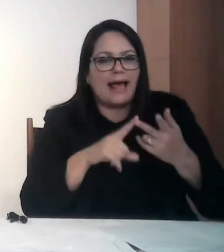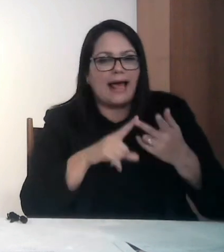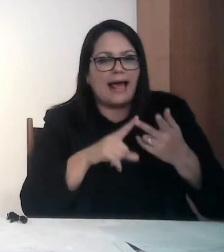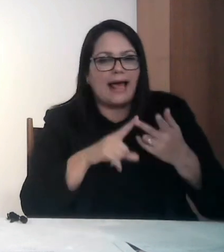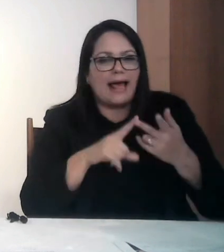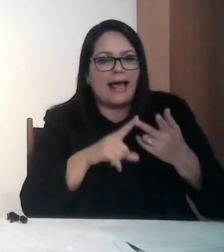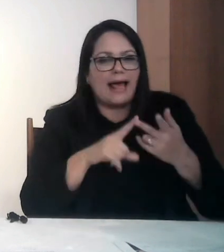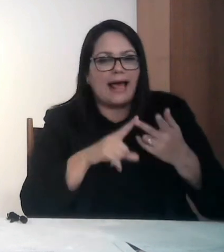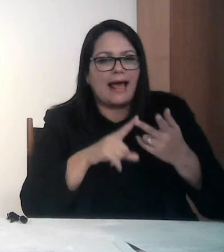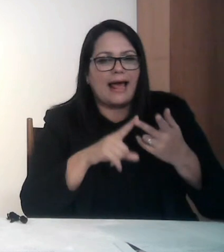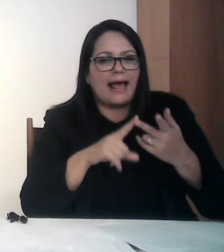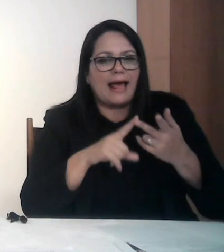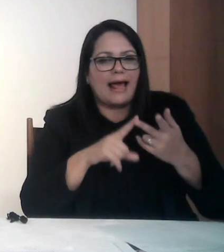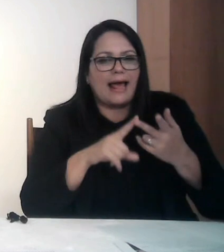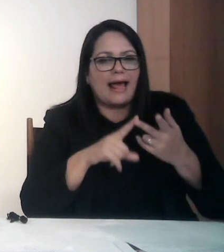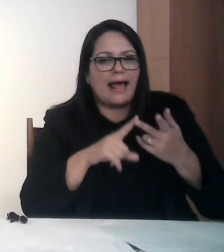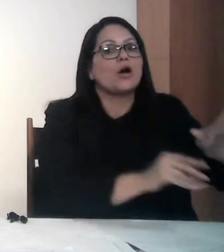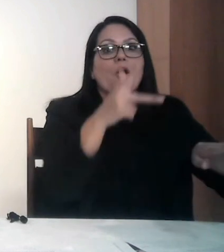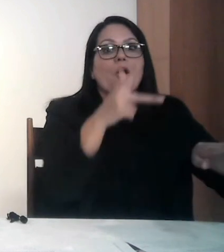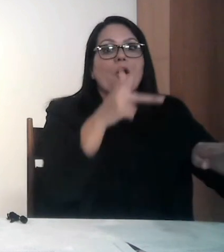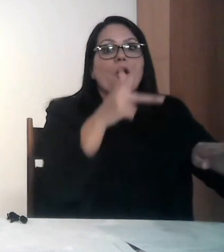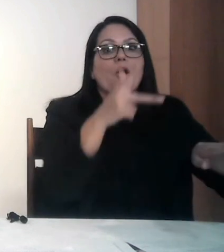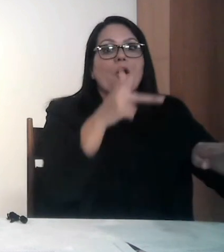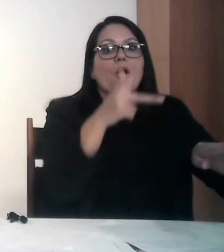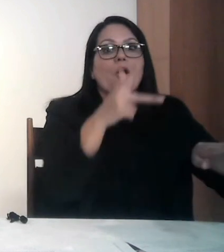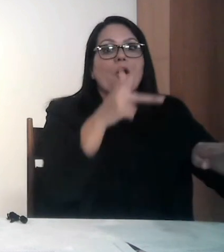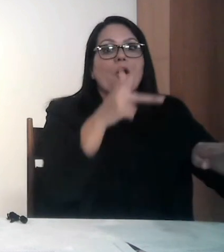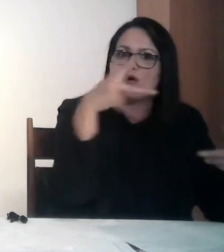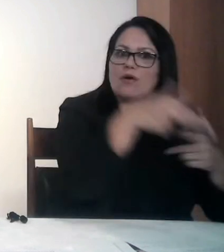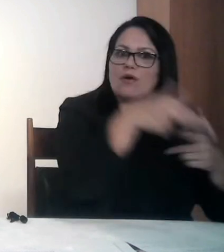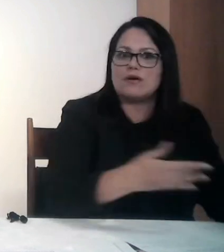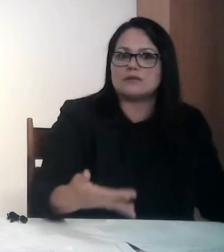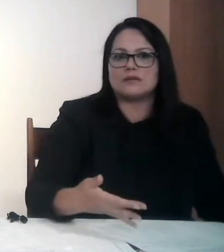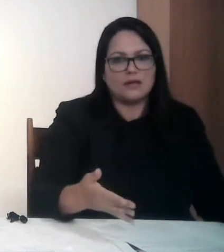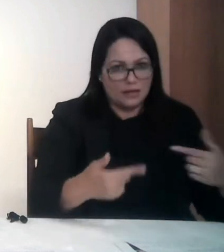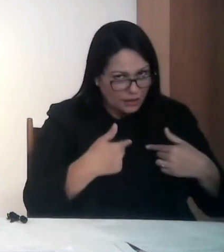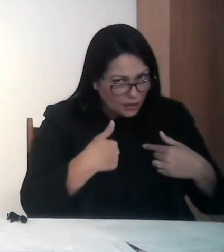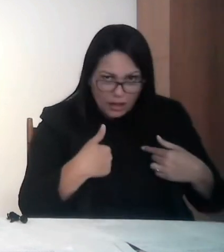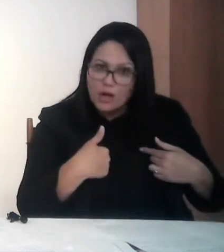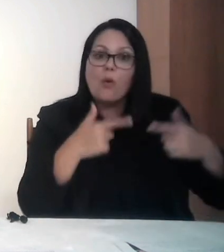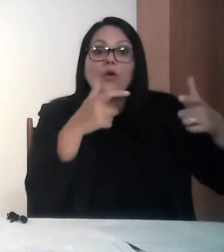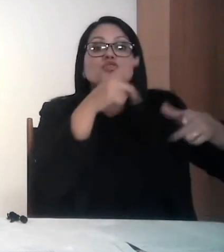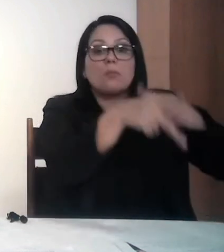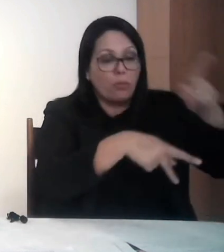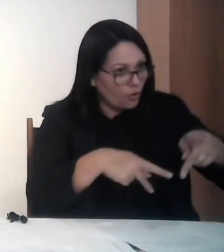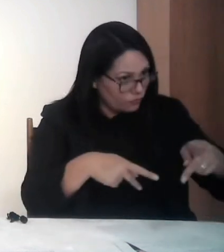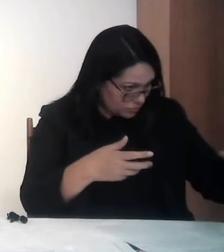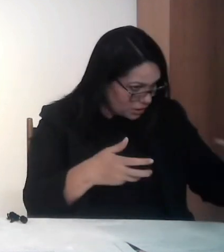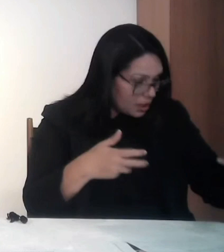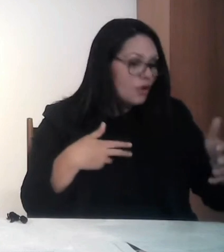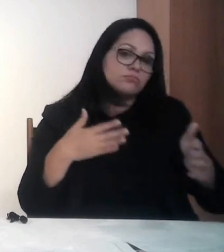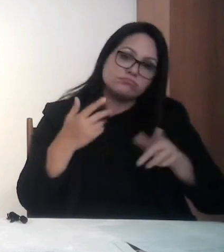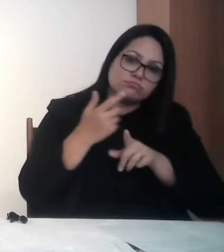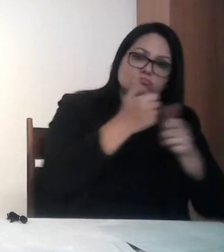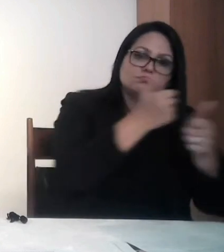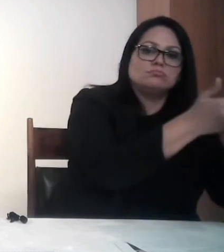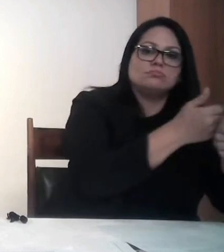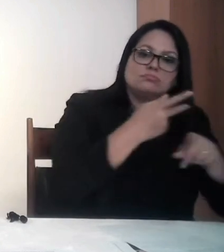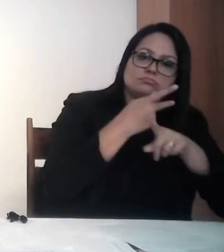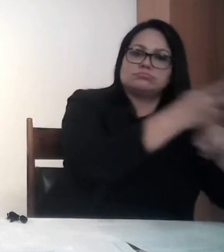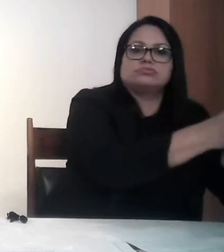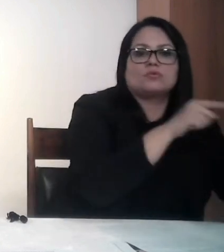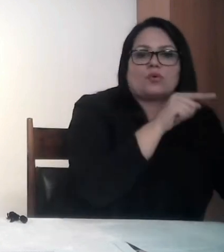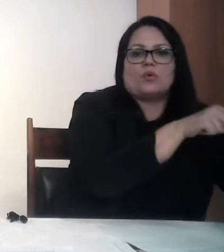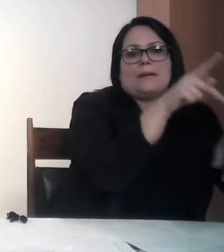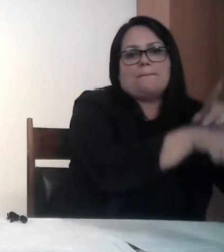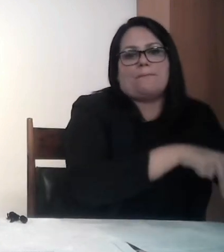o povo quer, eu sempre tenho dito, eu vou onde o povo estiver e o meu norte é o que o povo quer também. Não